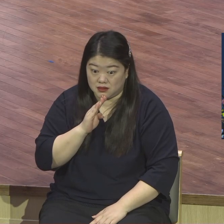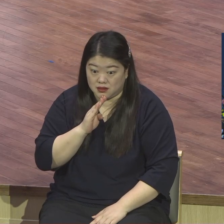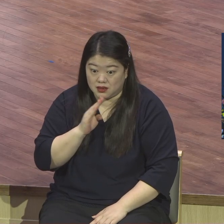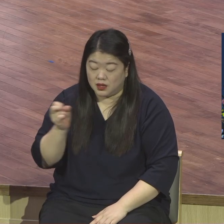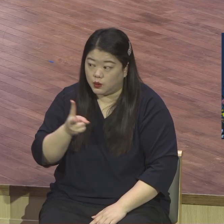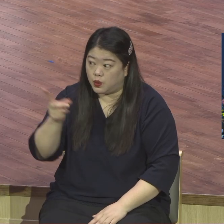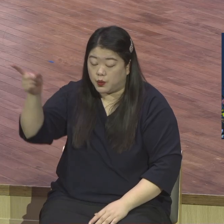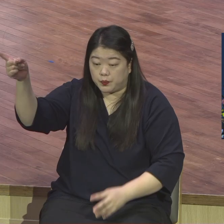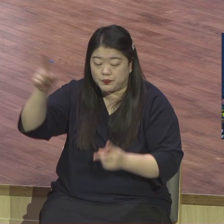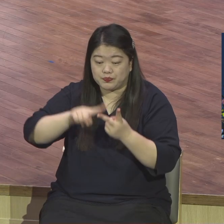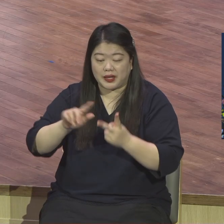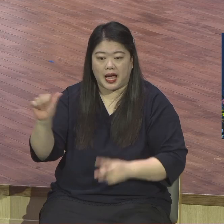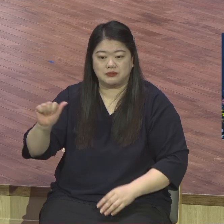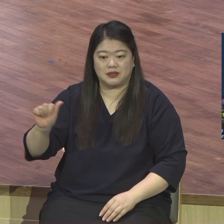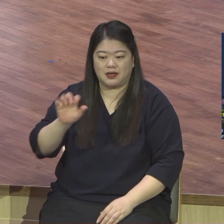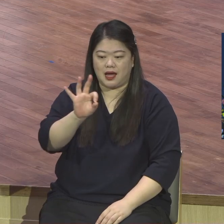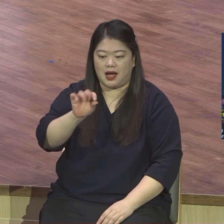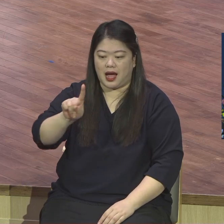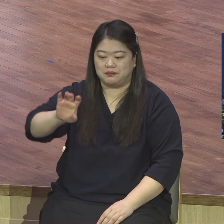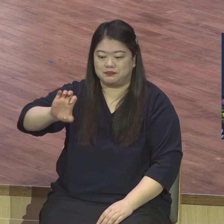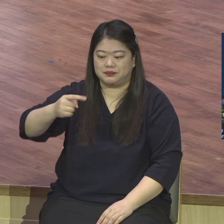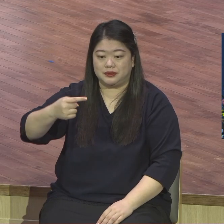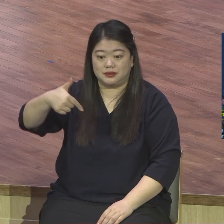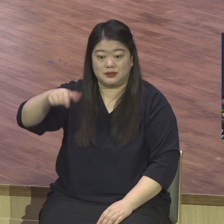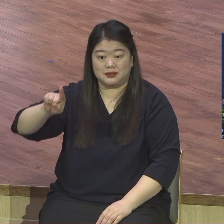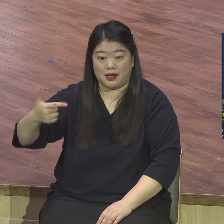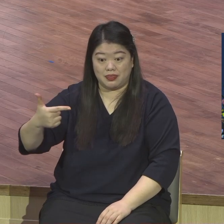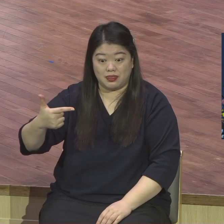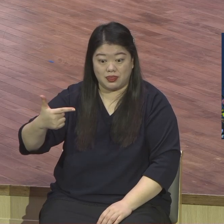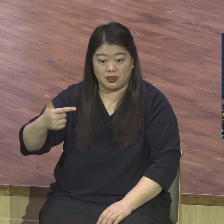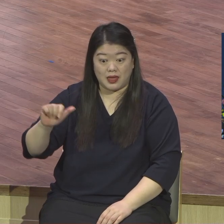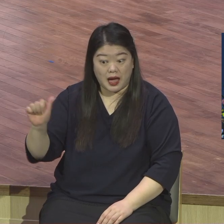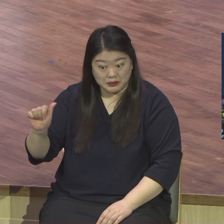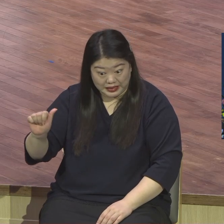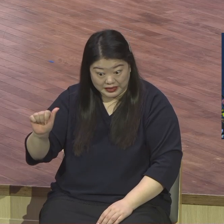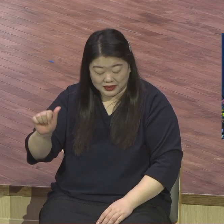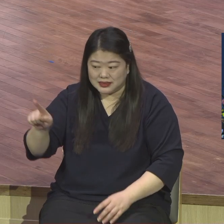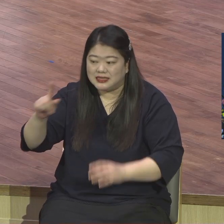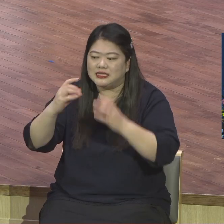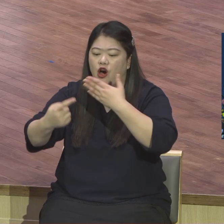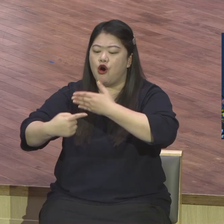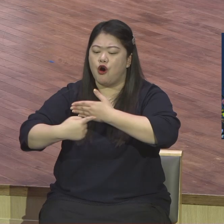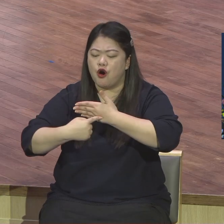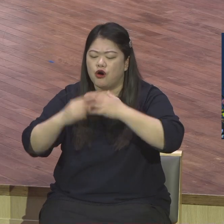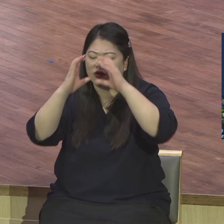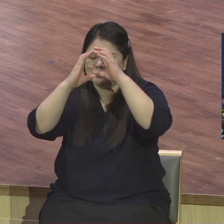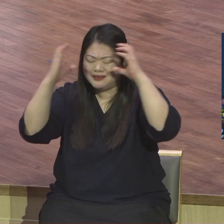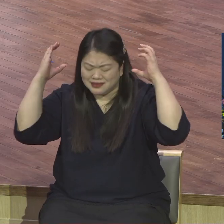아프가니스탄에 기독교인 2만 명이 있습니다. 목숨 걸고 있습니다. 걸리면 죽입니다.